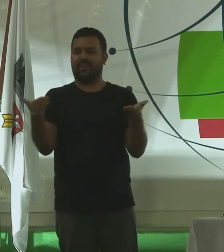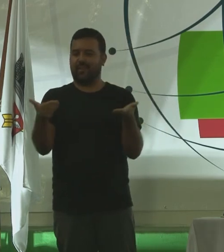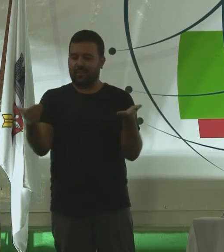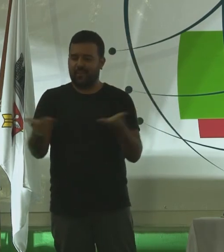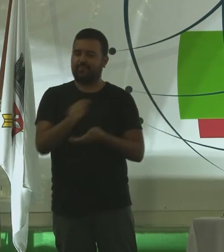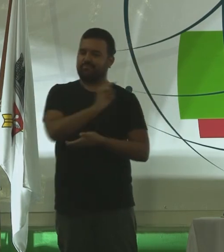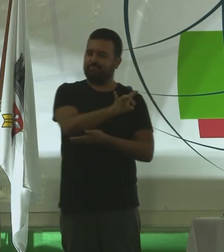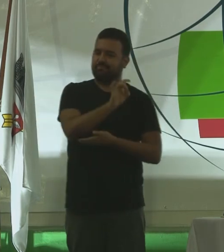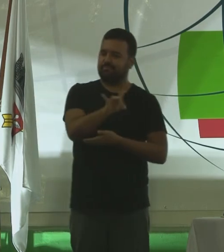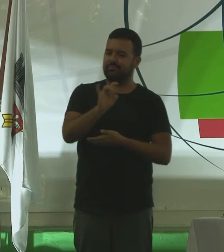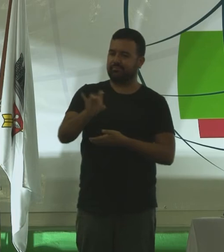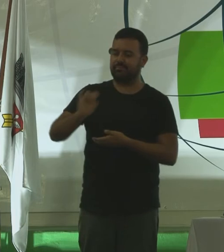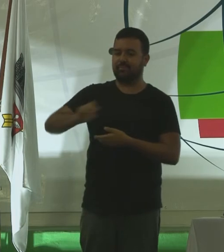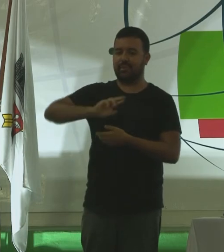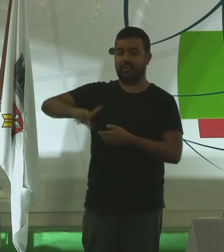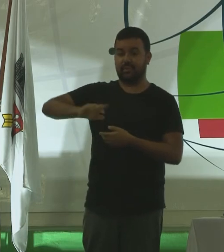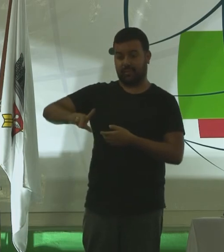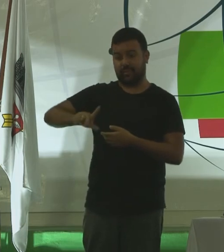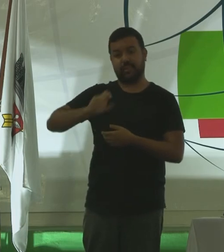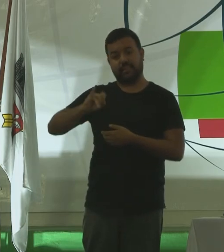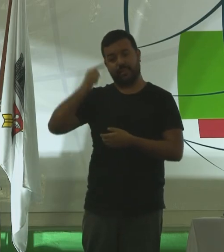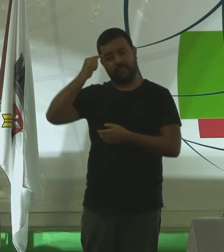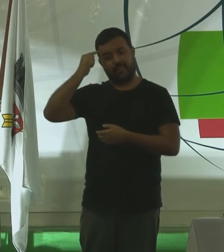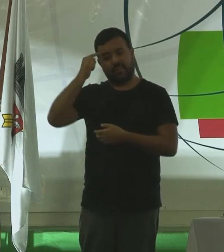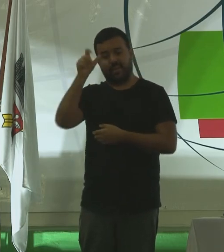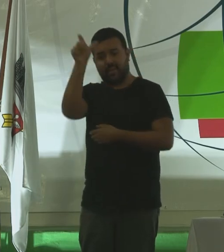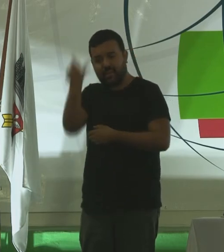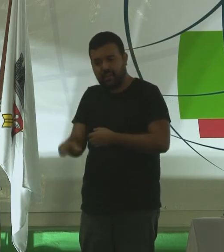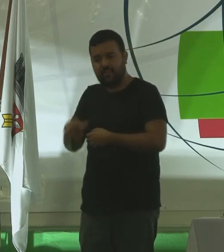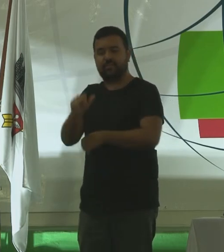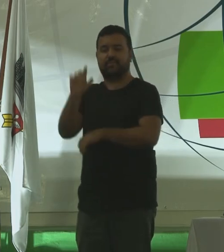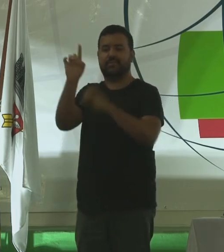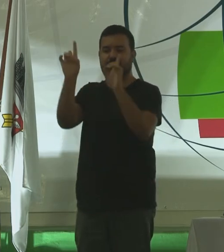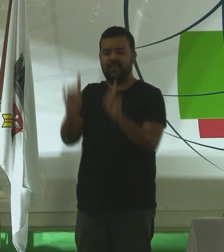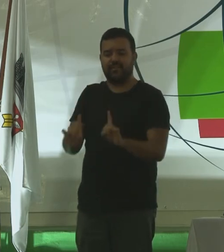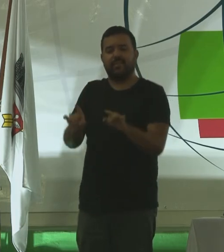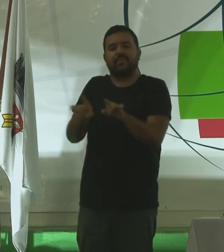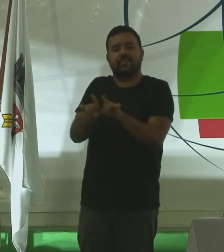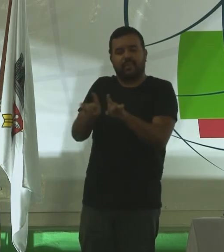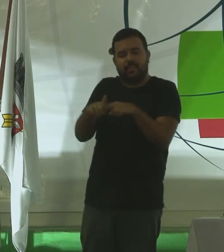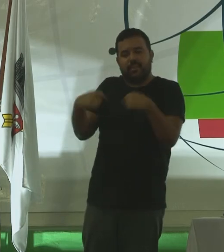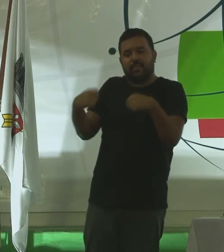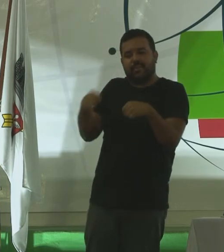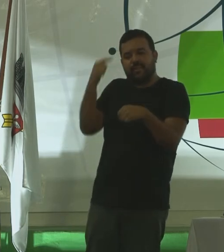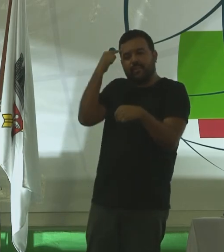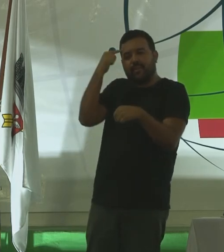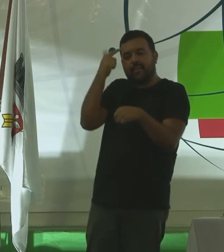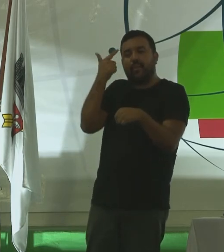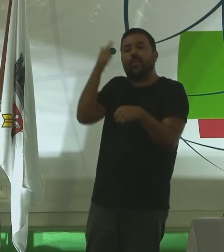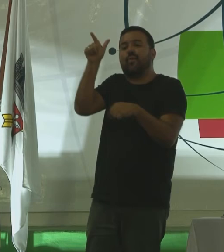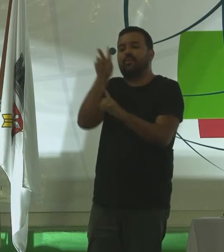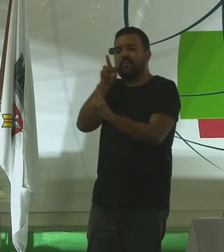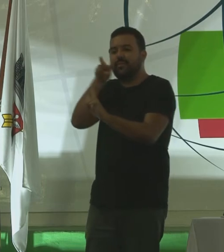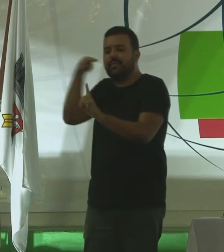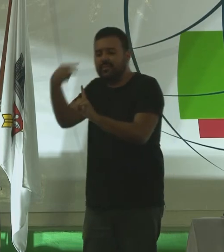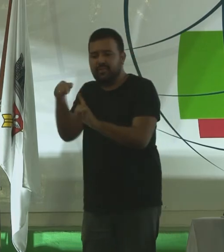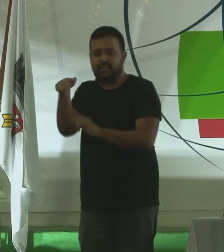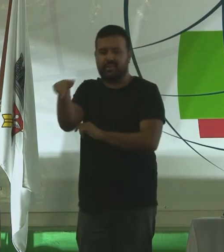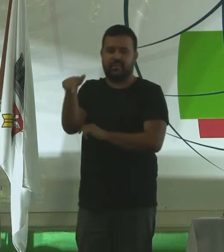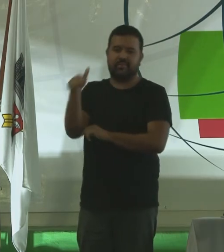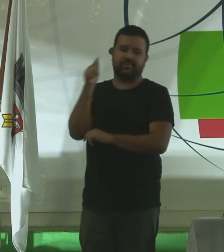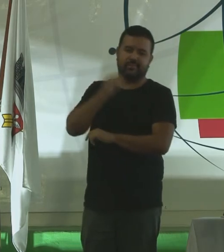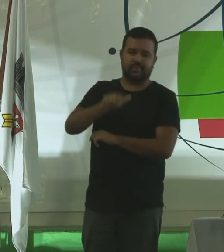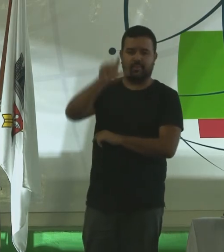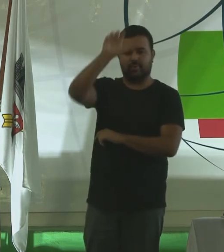dessa forma. E o aluno com deficiência também requer que a gente pense outras formas para que ele possa